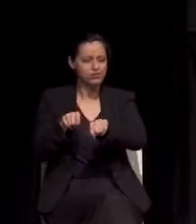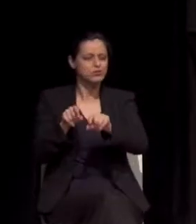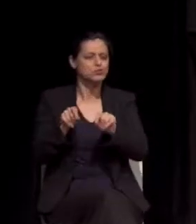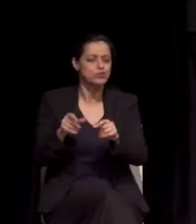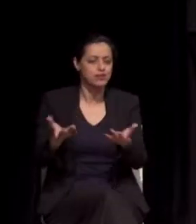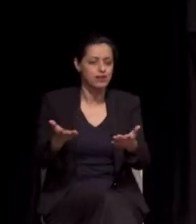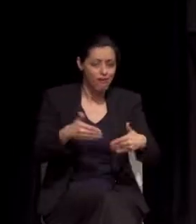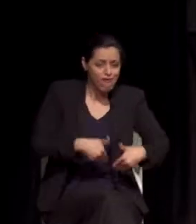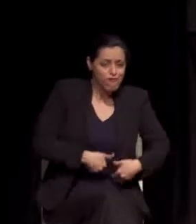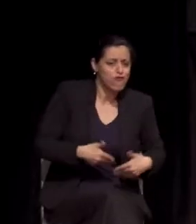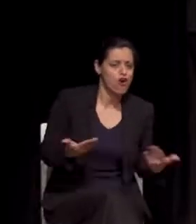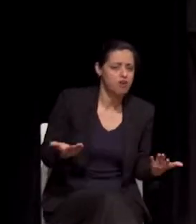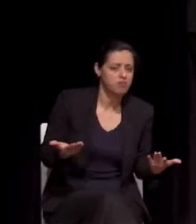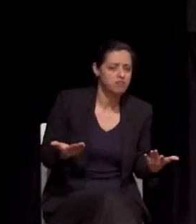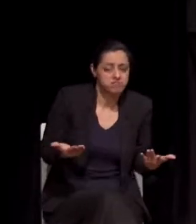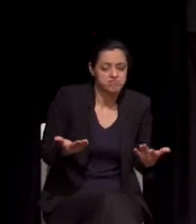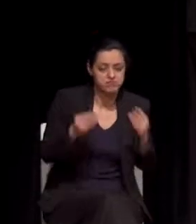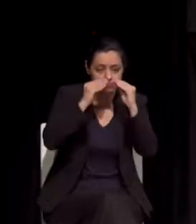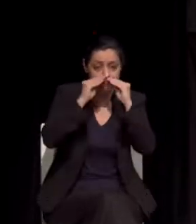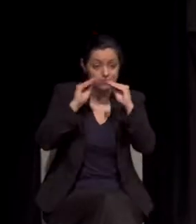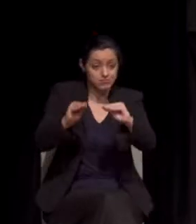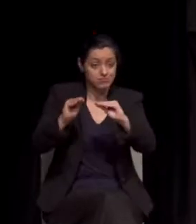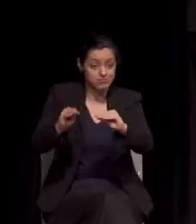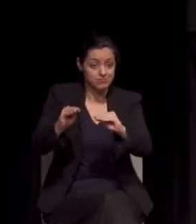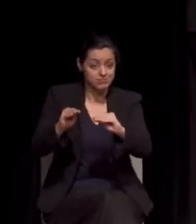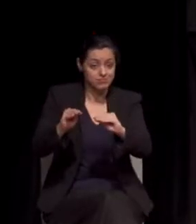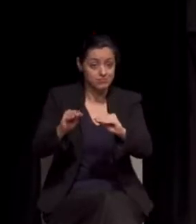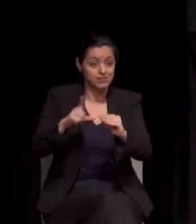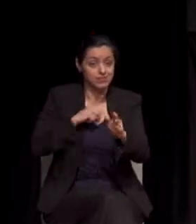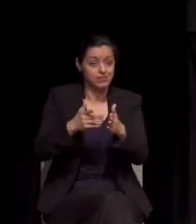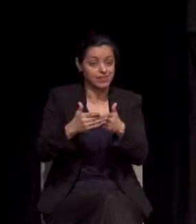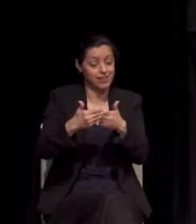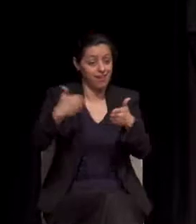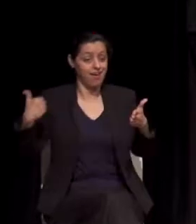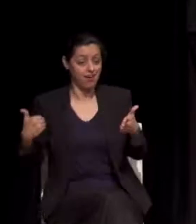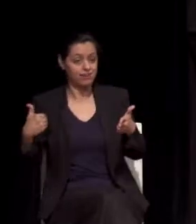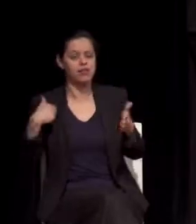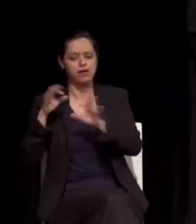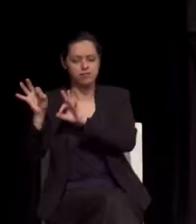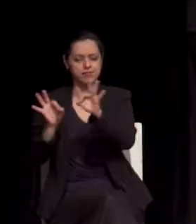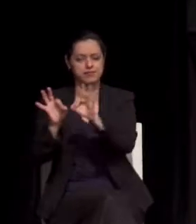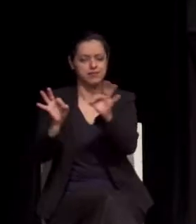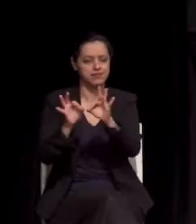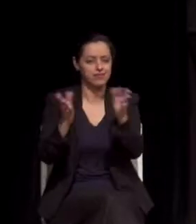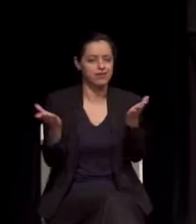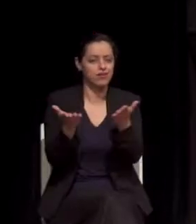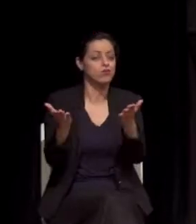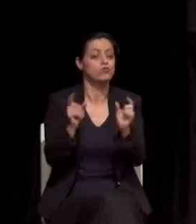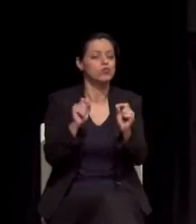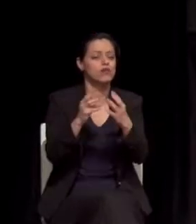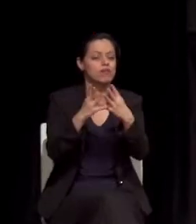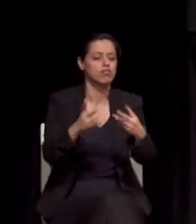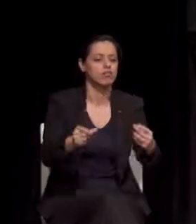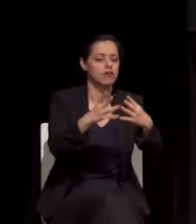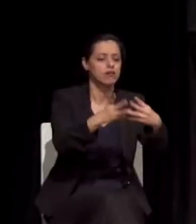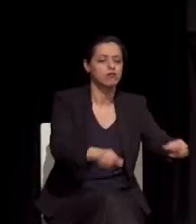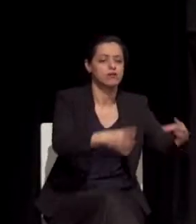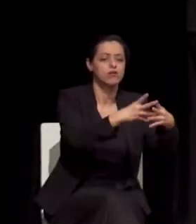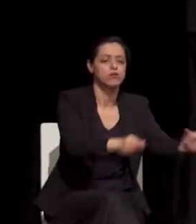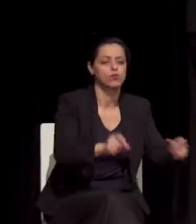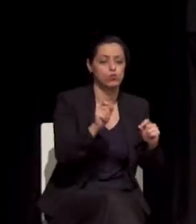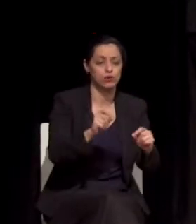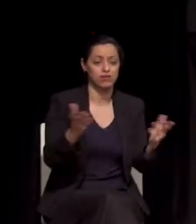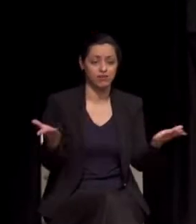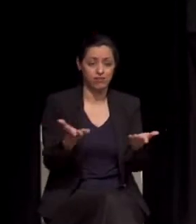fome onde está, eles foram bem planejados e, para mim, houve um tipo de infiltração, né? E aí nós temos hoje